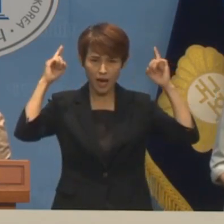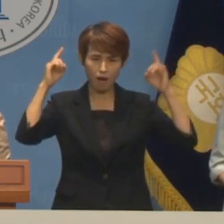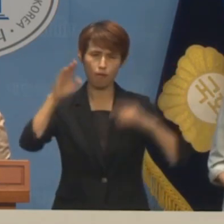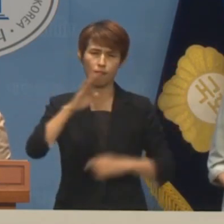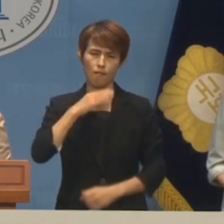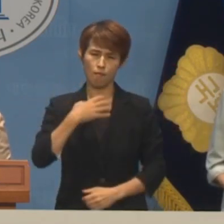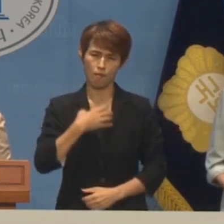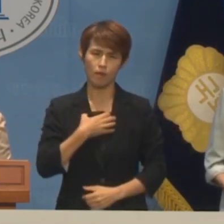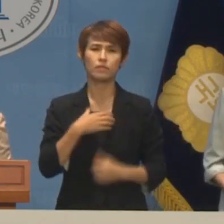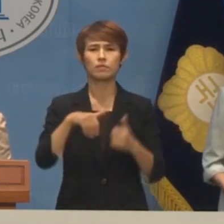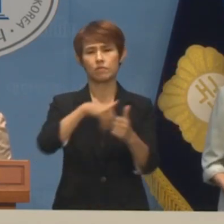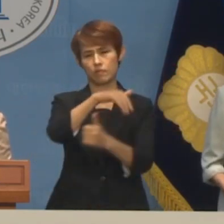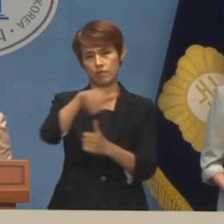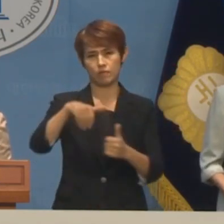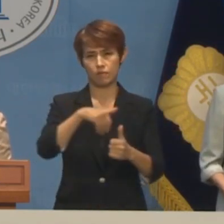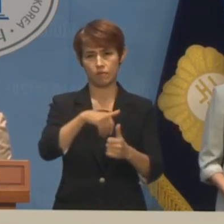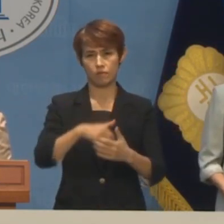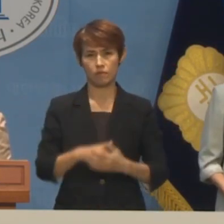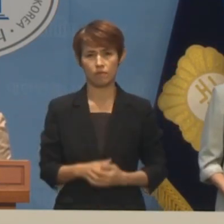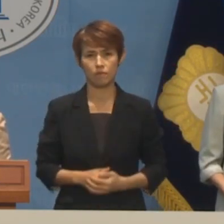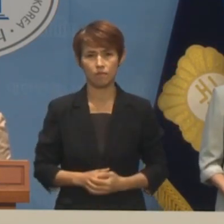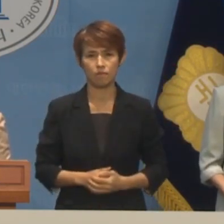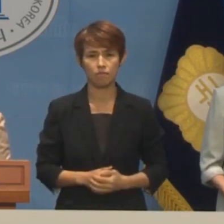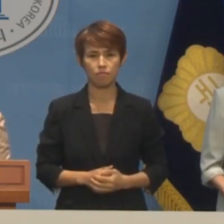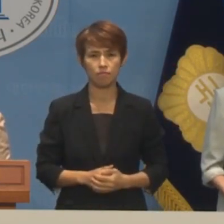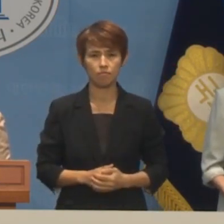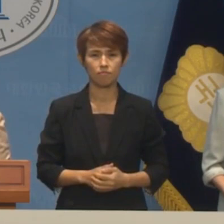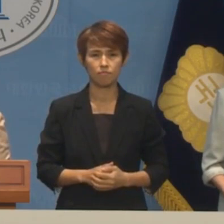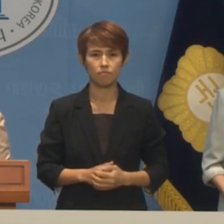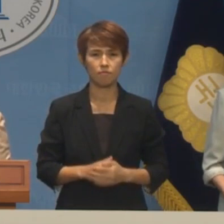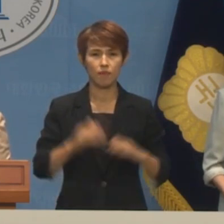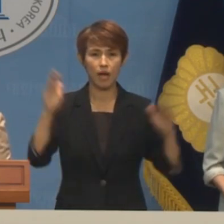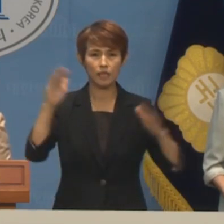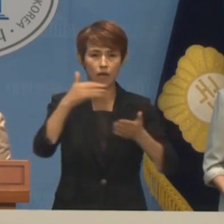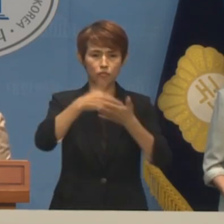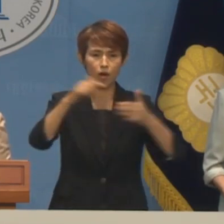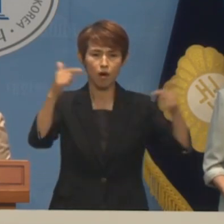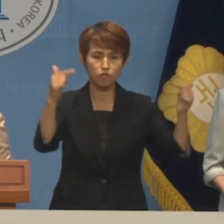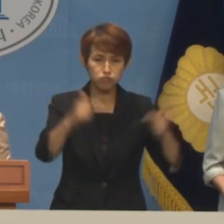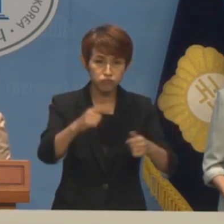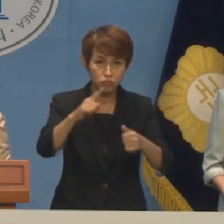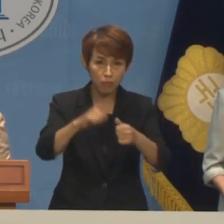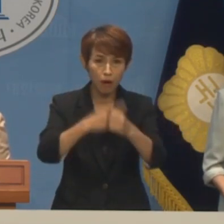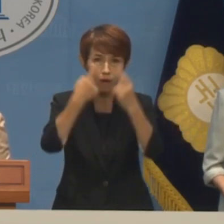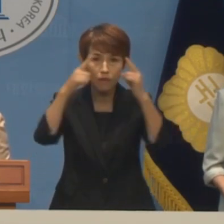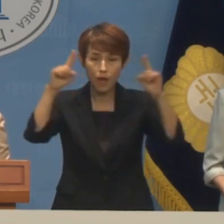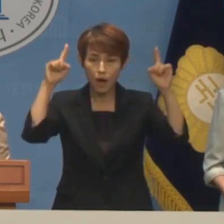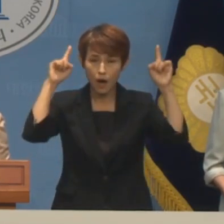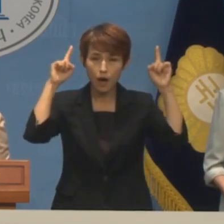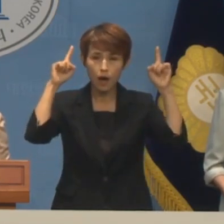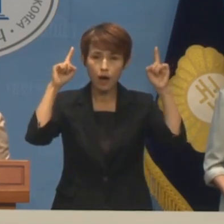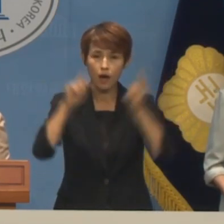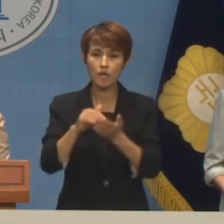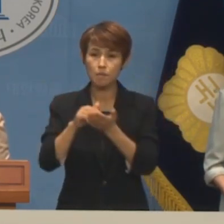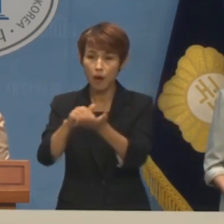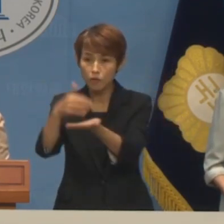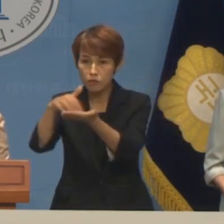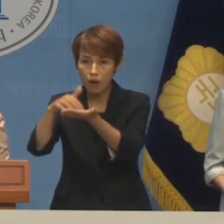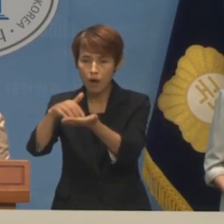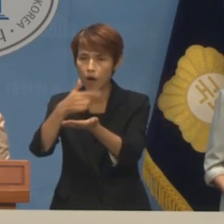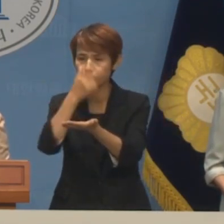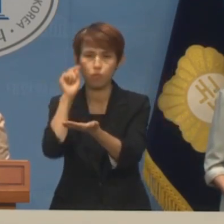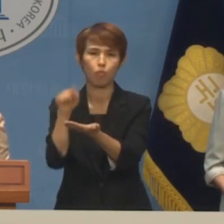위기를 맞이하고 있습니다. 학령 인구의 급격한 감소로 인해 많은 대학이 입학 정원을 채우지 못하고